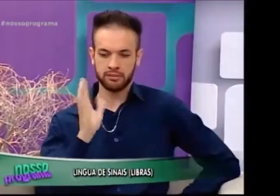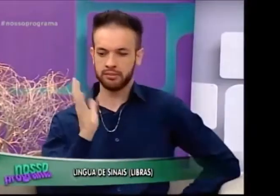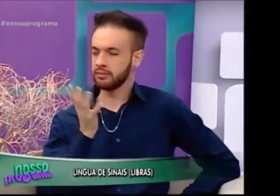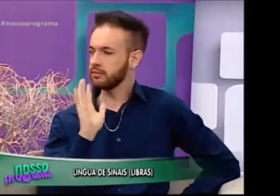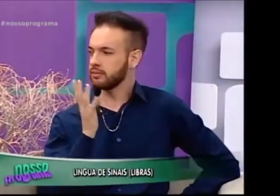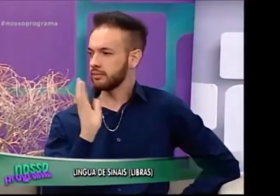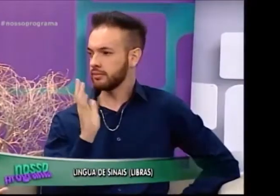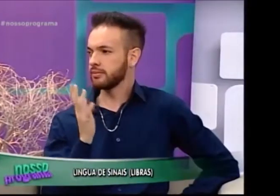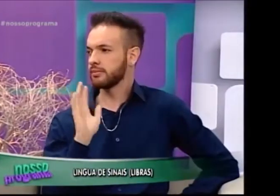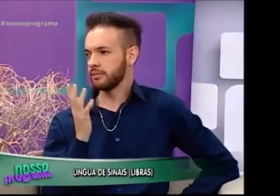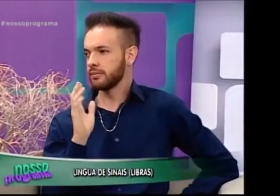Só uma mão.